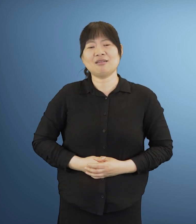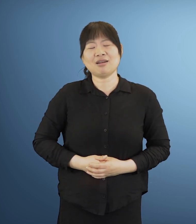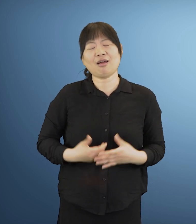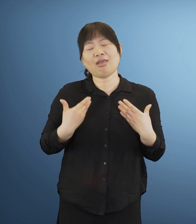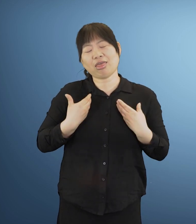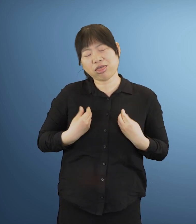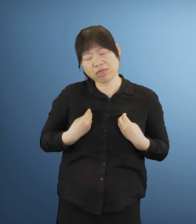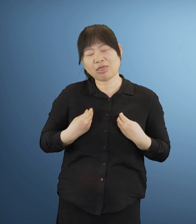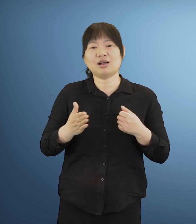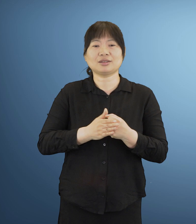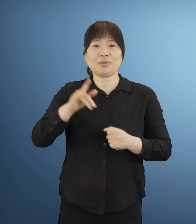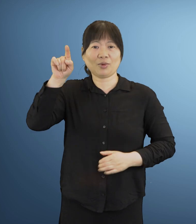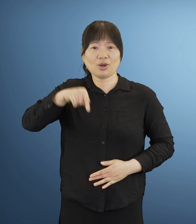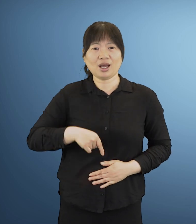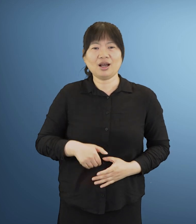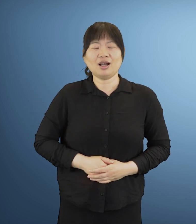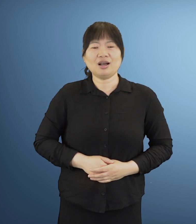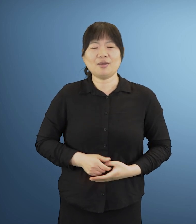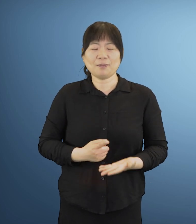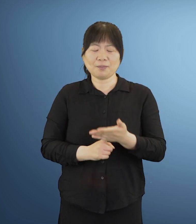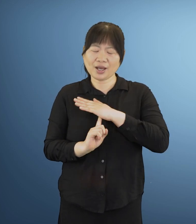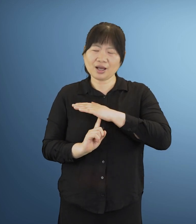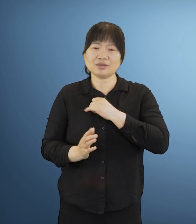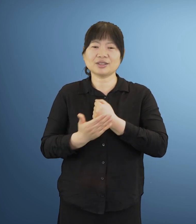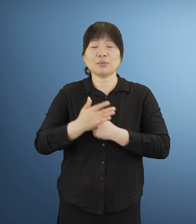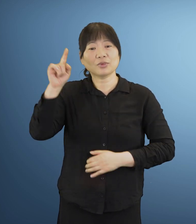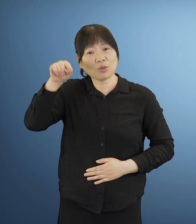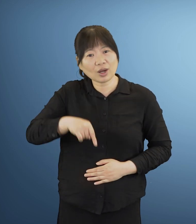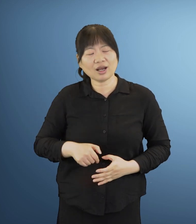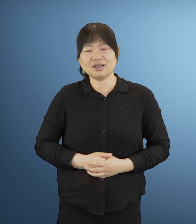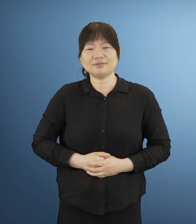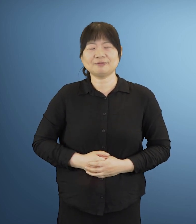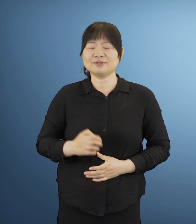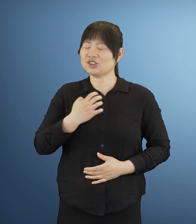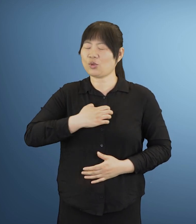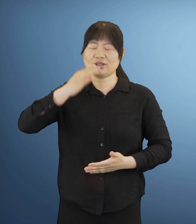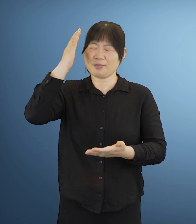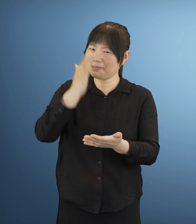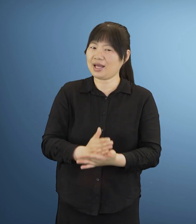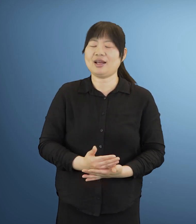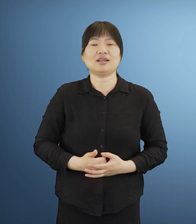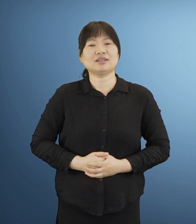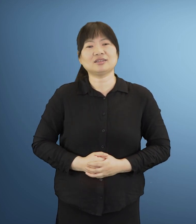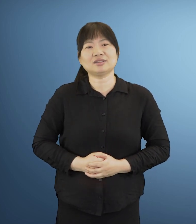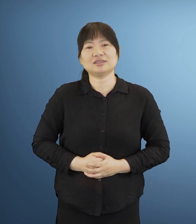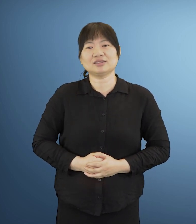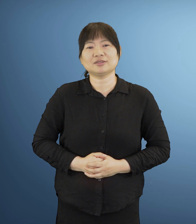좌절에 담가져 오셨습니까? 아무 걱정하지 마세요.